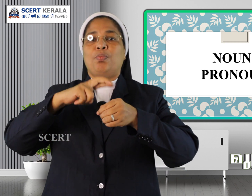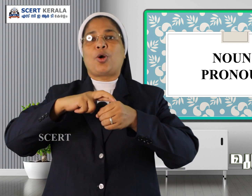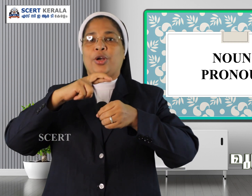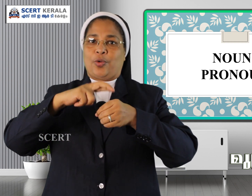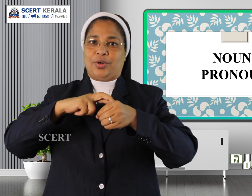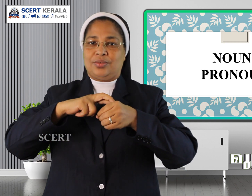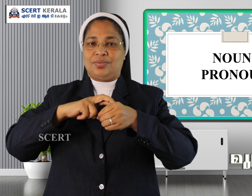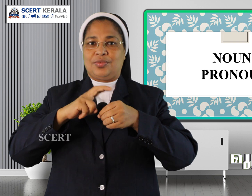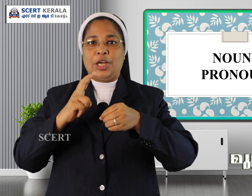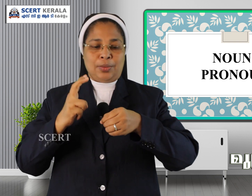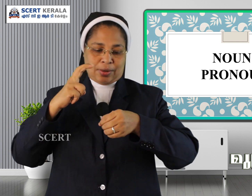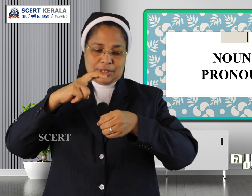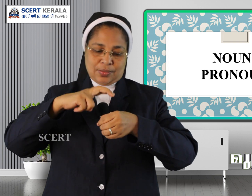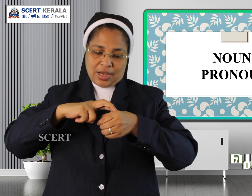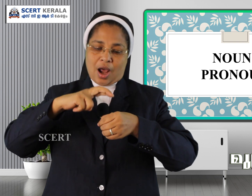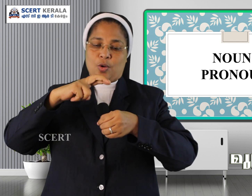പ്രോനൗൺ രണ്ട് പ്രാവശ്യം, നൗൺ,